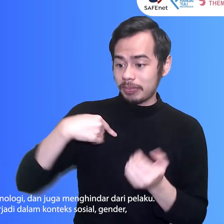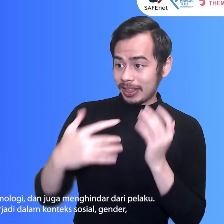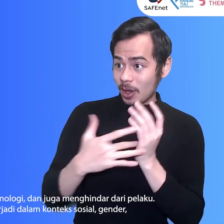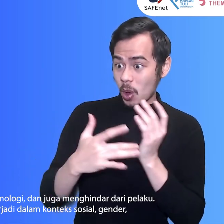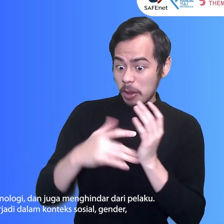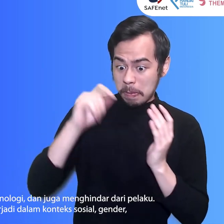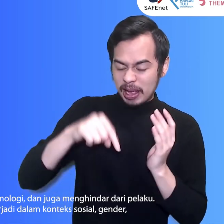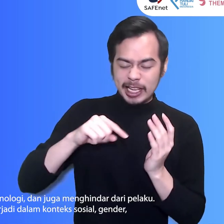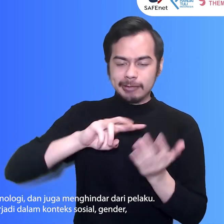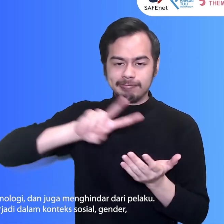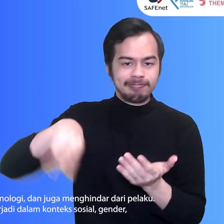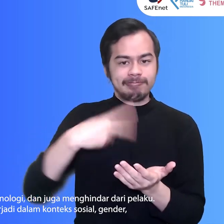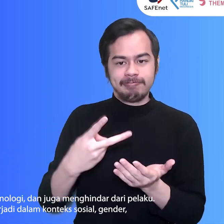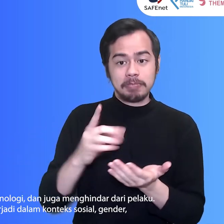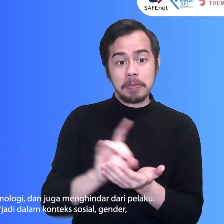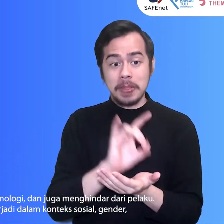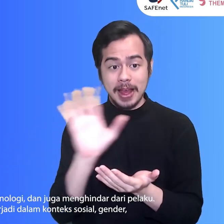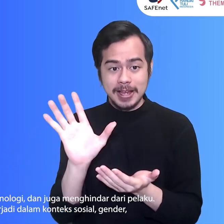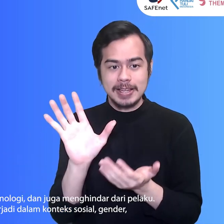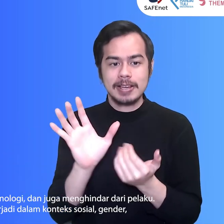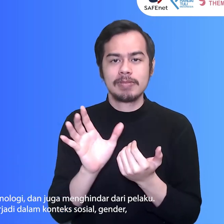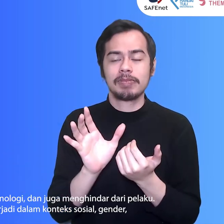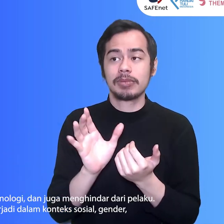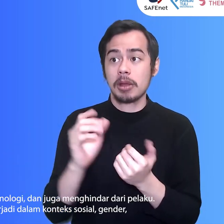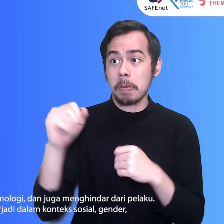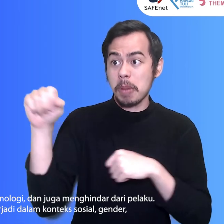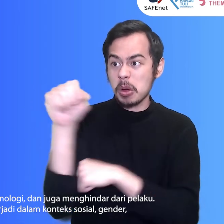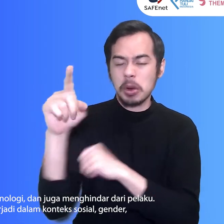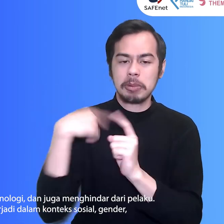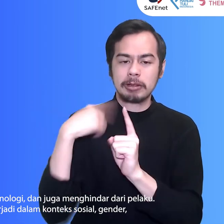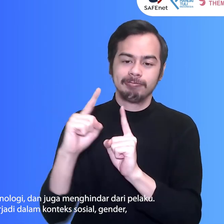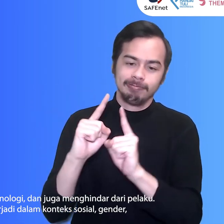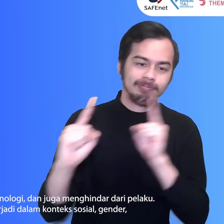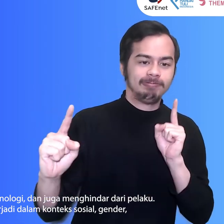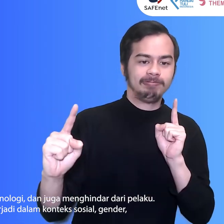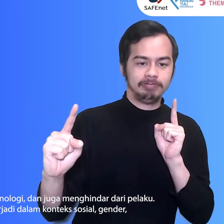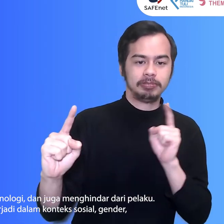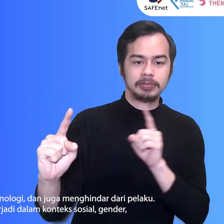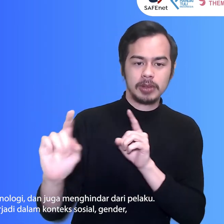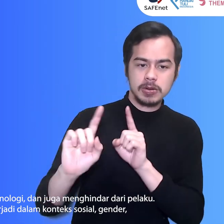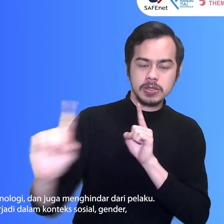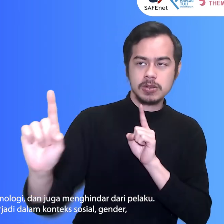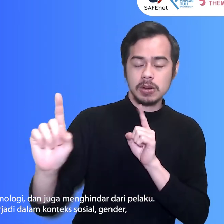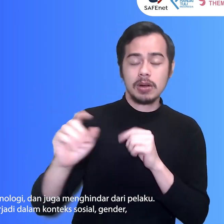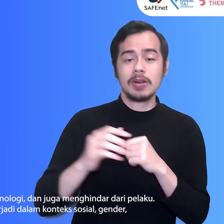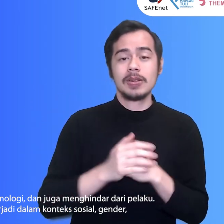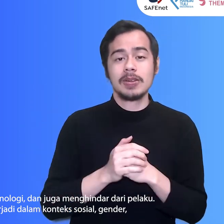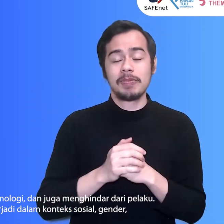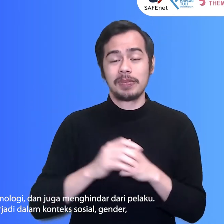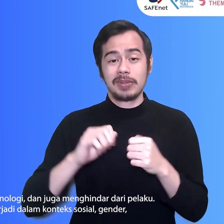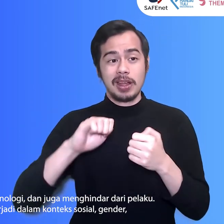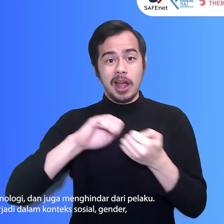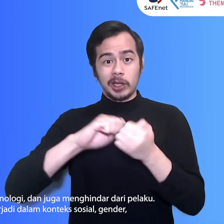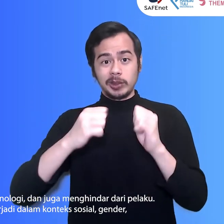Hai kasus KB Geo yang terjadi dalam konteks sosial gender budaya legal